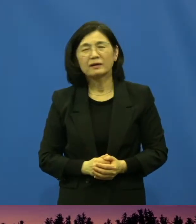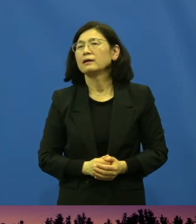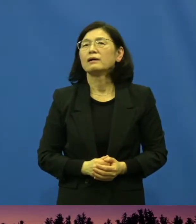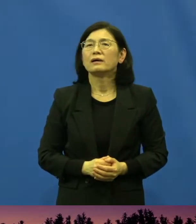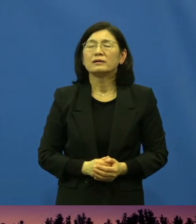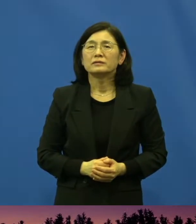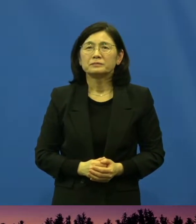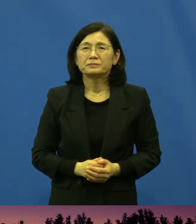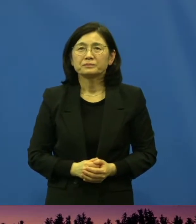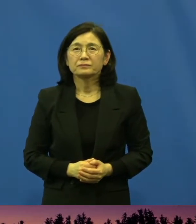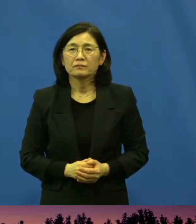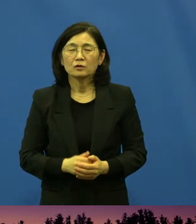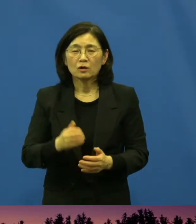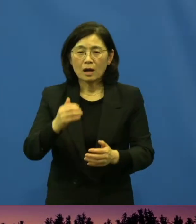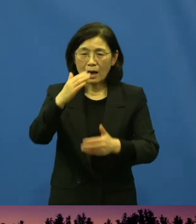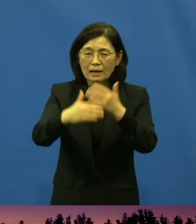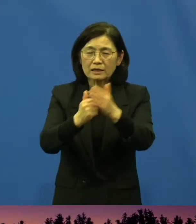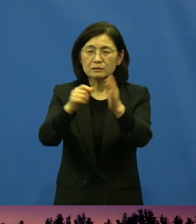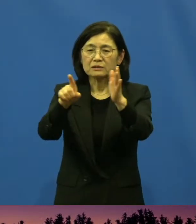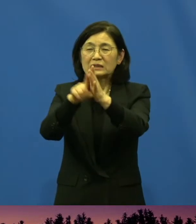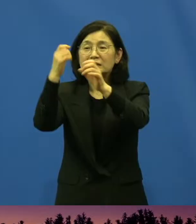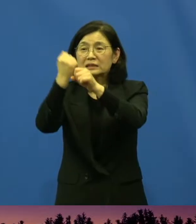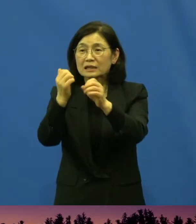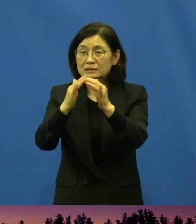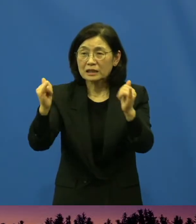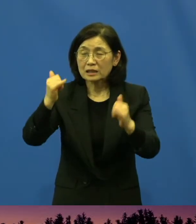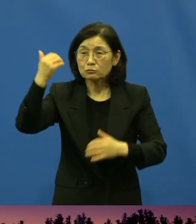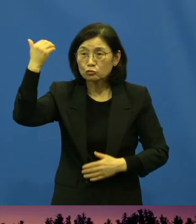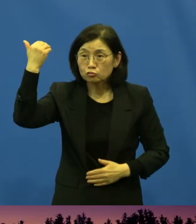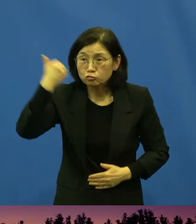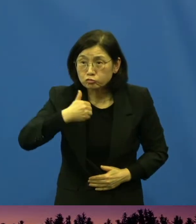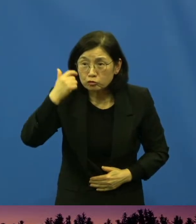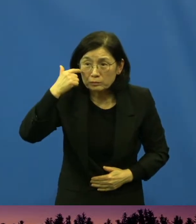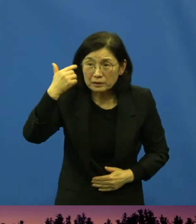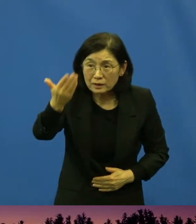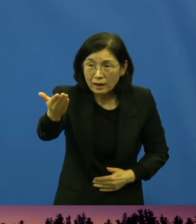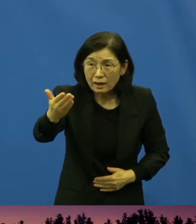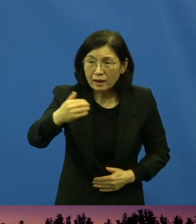누가 하나님을 의지합니까? 자신의 절대 한계를 깨닫는 사람이에요.